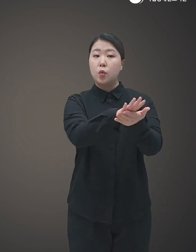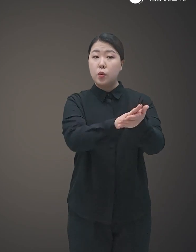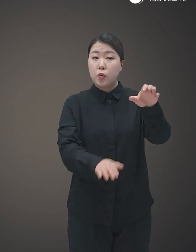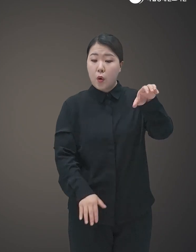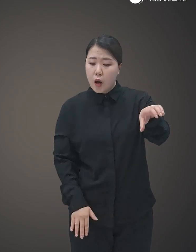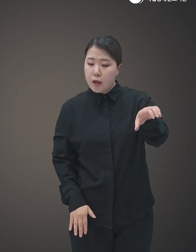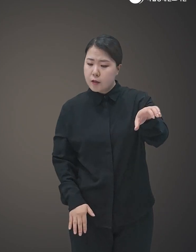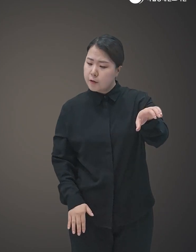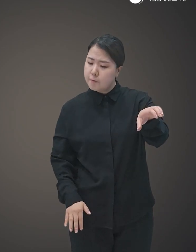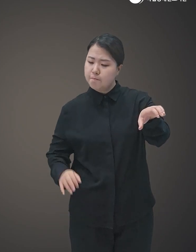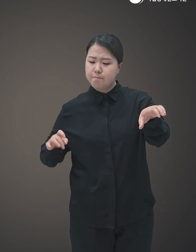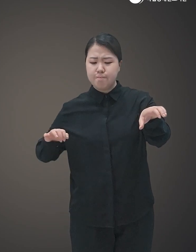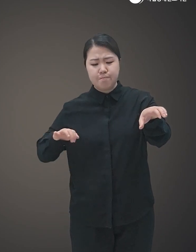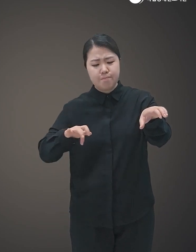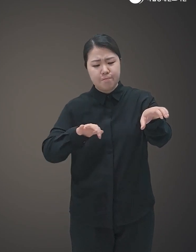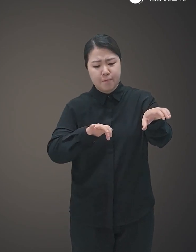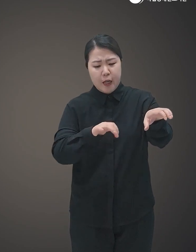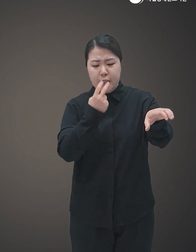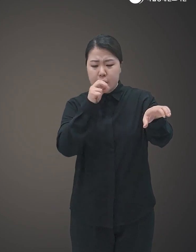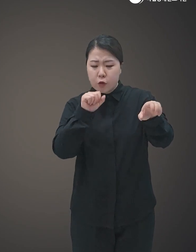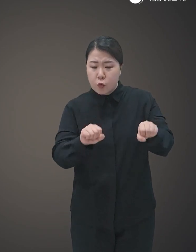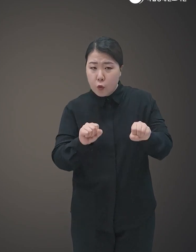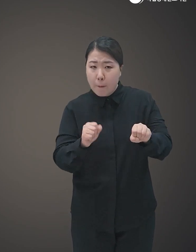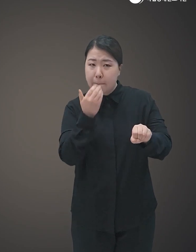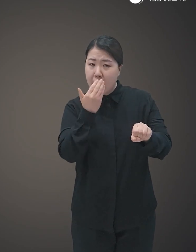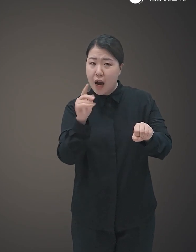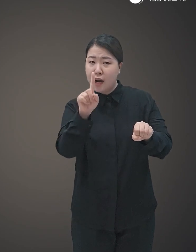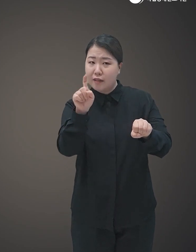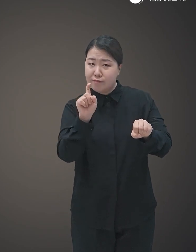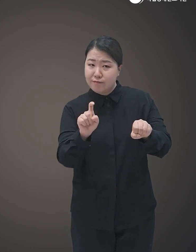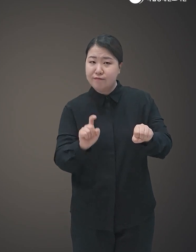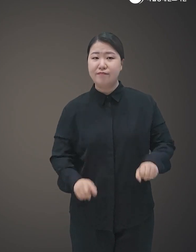오늘은 놀이터까지 몇 마리나 갈 수 있을까?